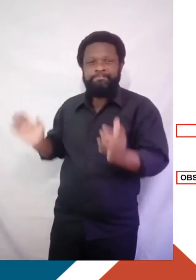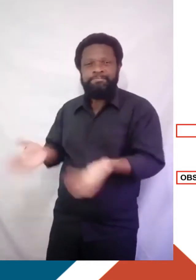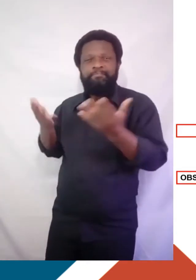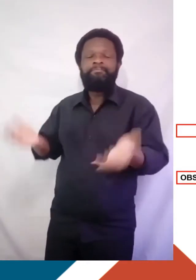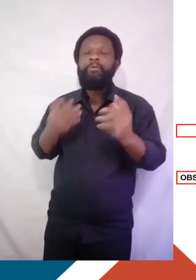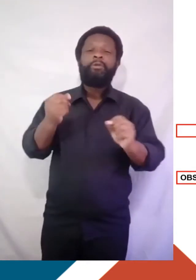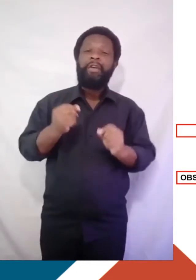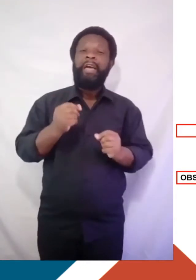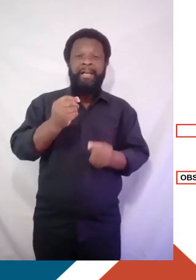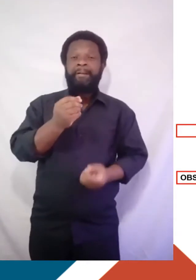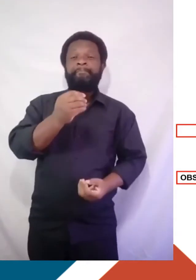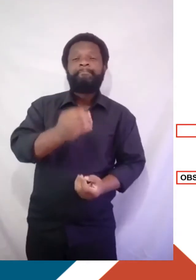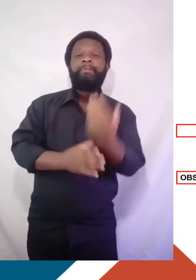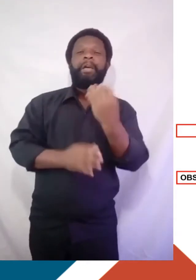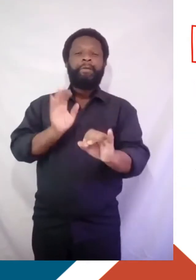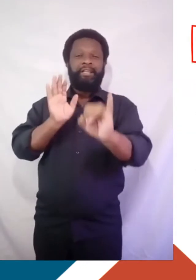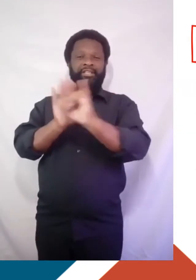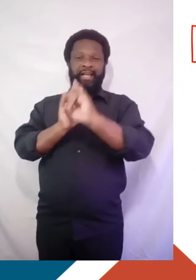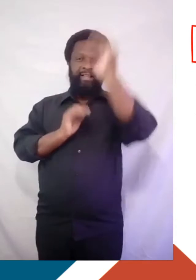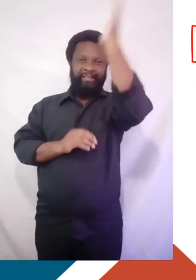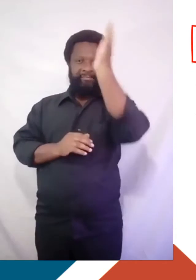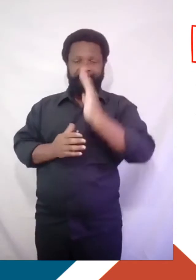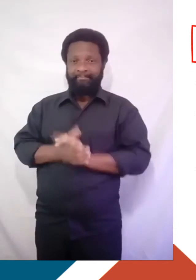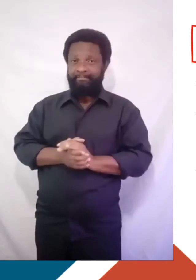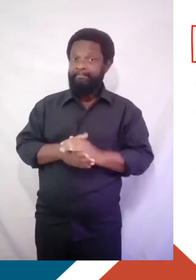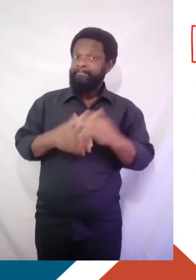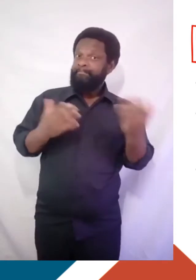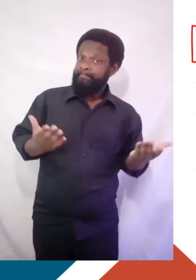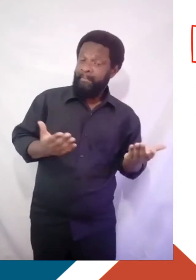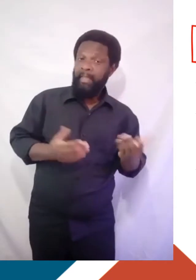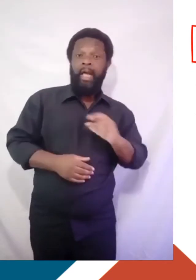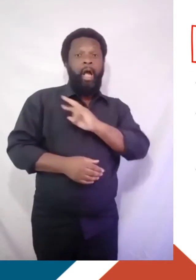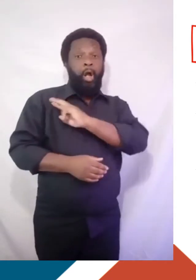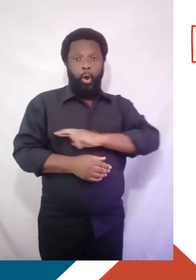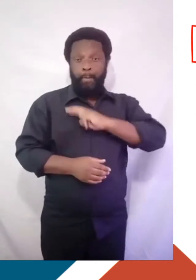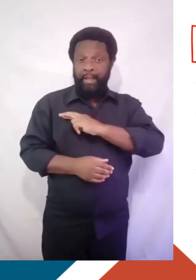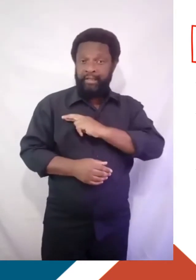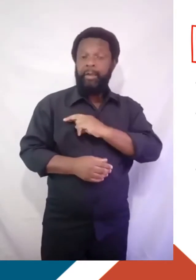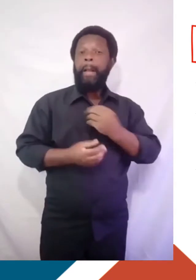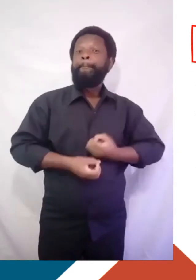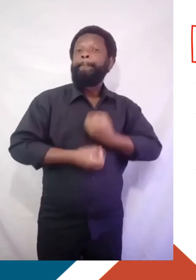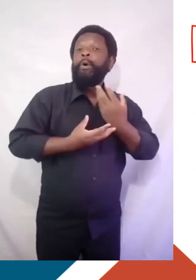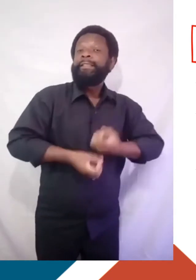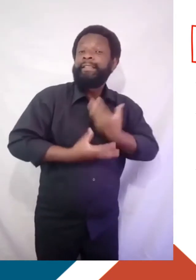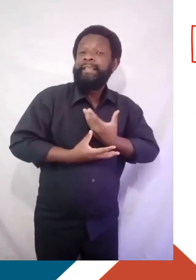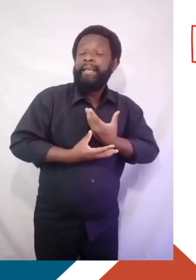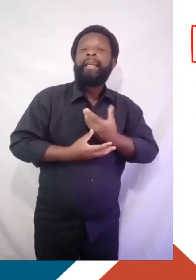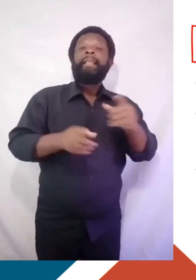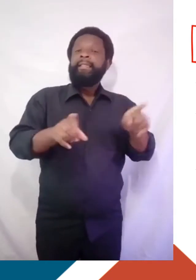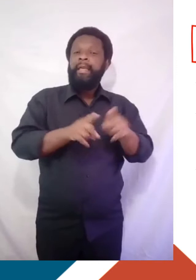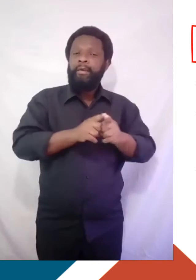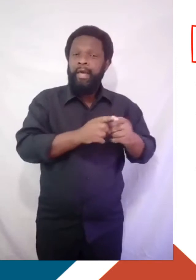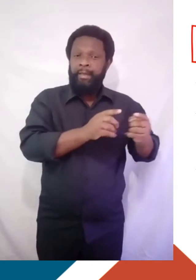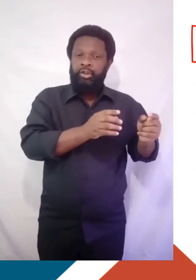a construção de uma identidade nacional. Diferentemente da prosa romântica, a poesia romântica se dividiu em